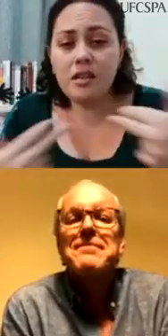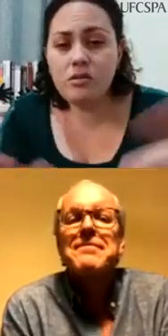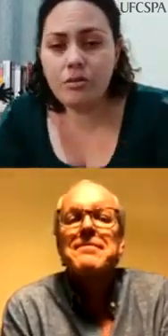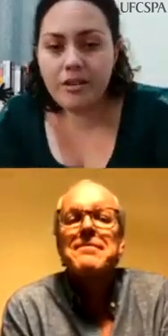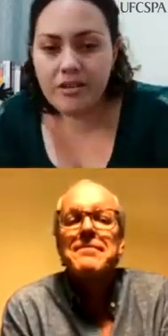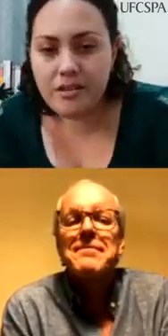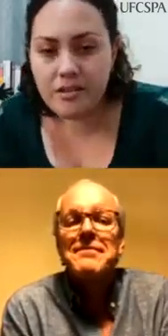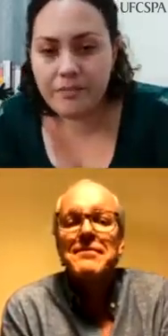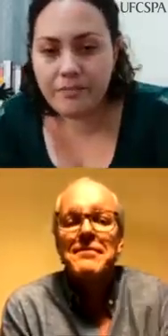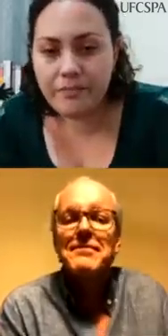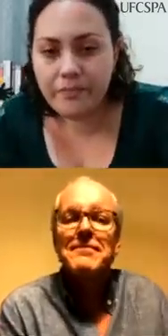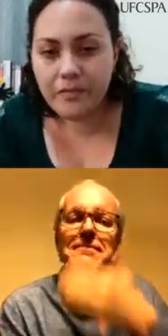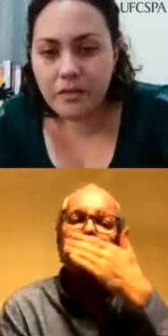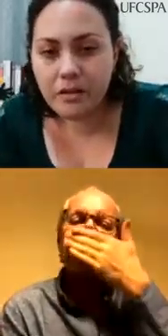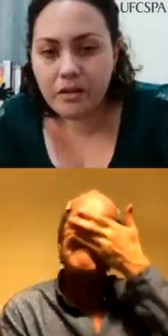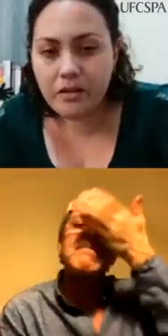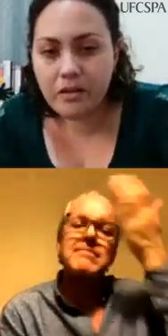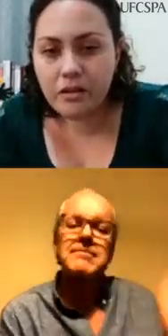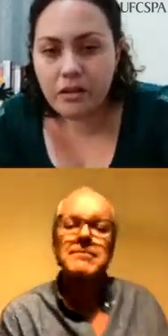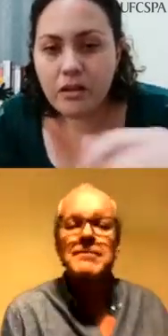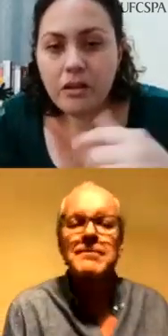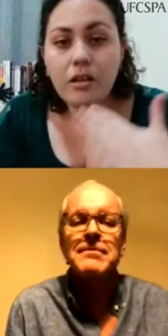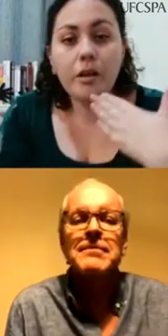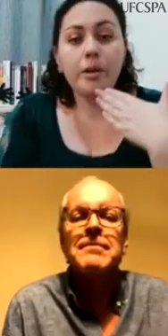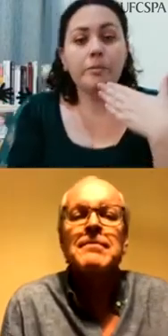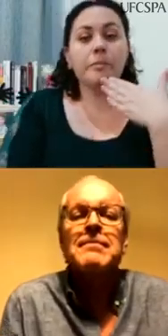duas questões.